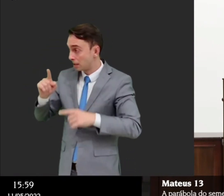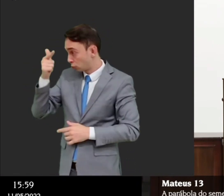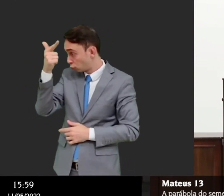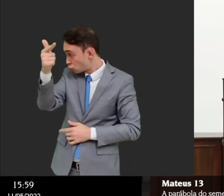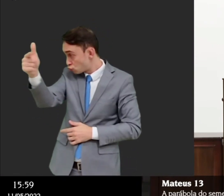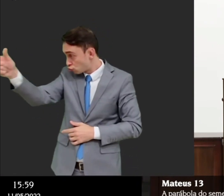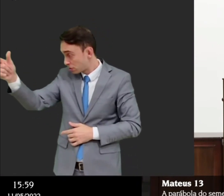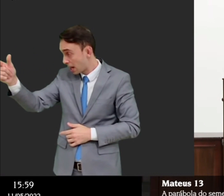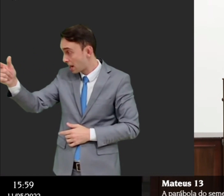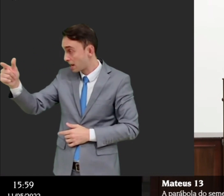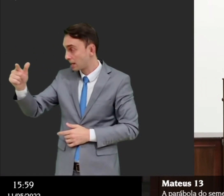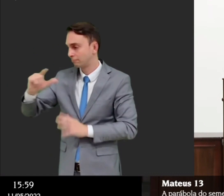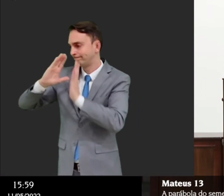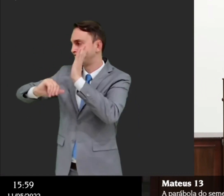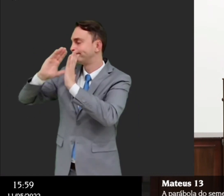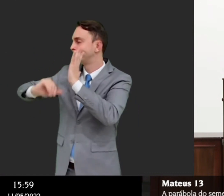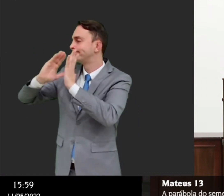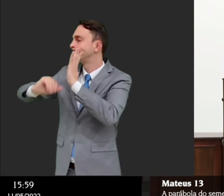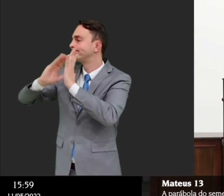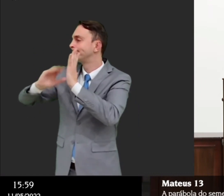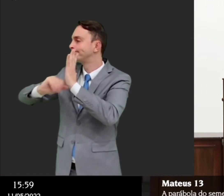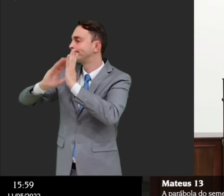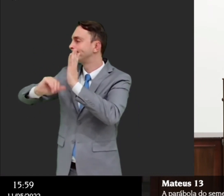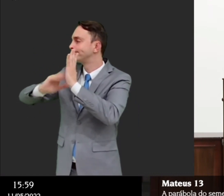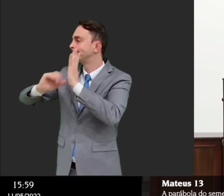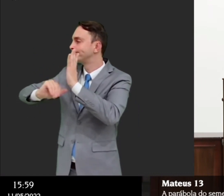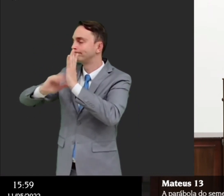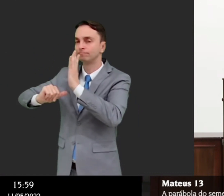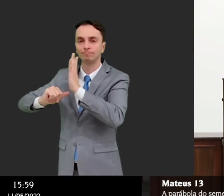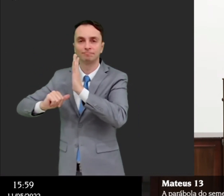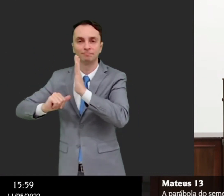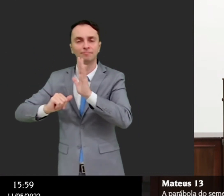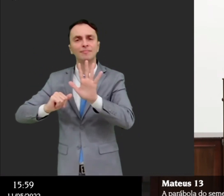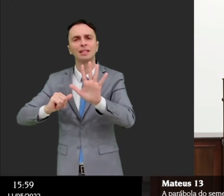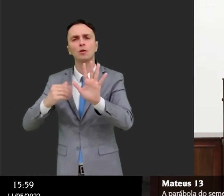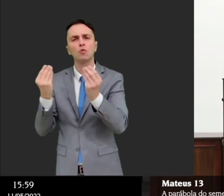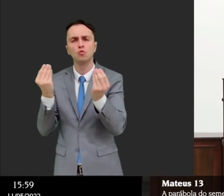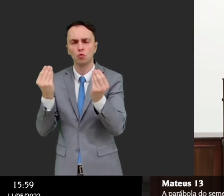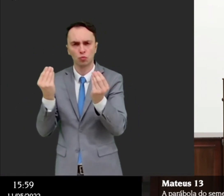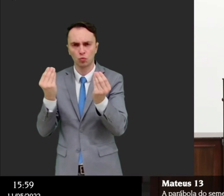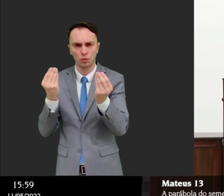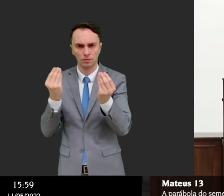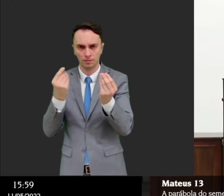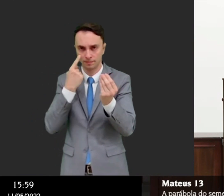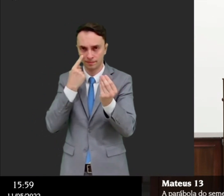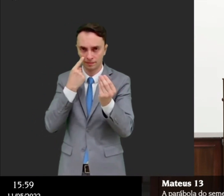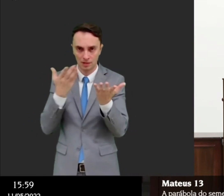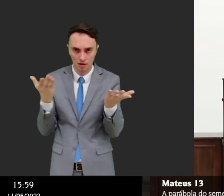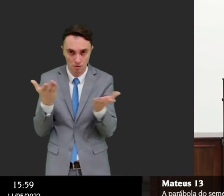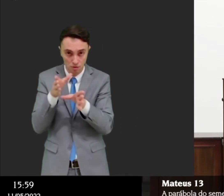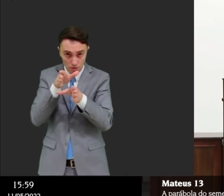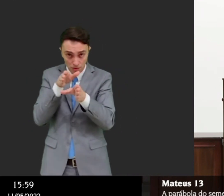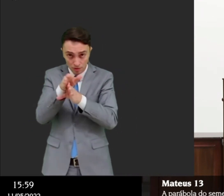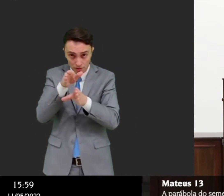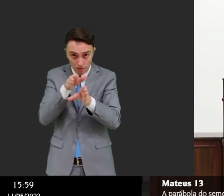será tirado. Isso é uma palavra perigosa. Então nós, diante de um conselho desse, ou